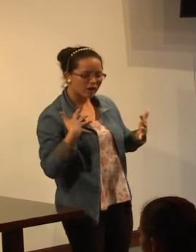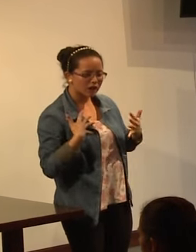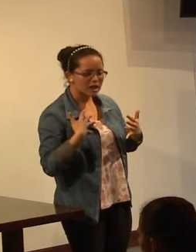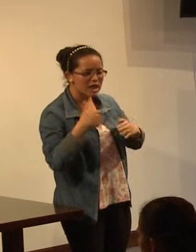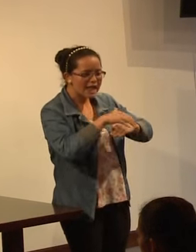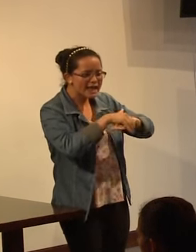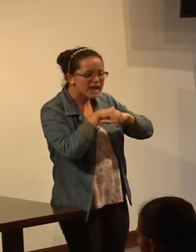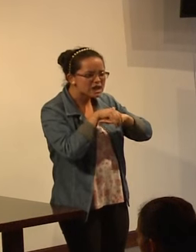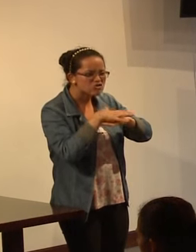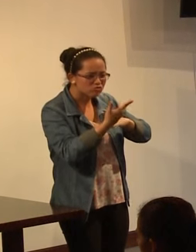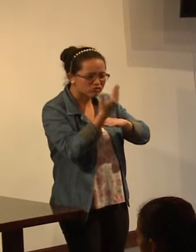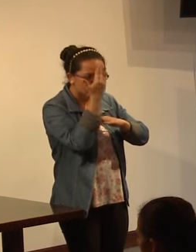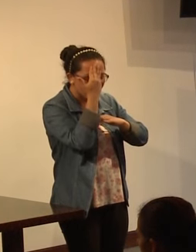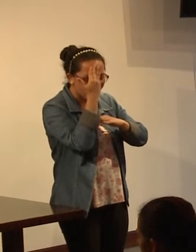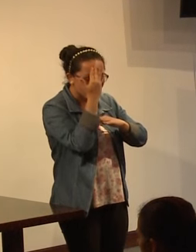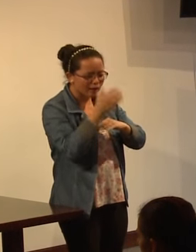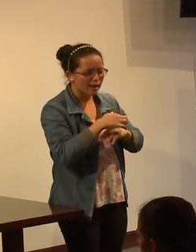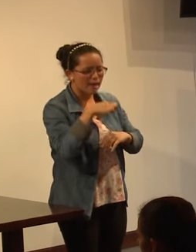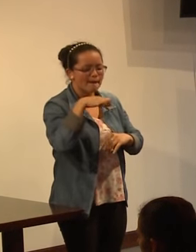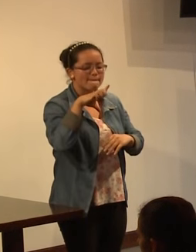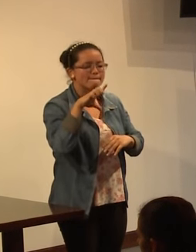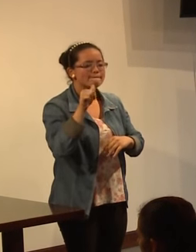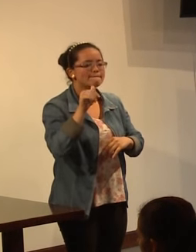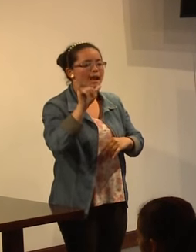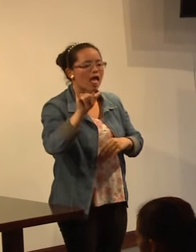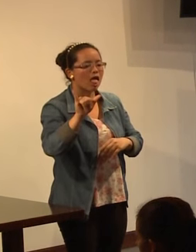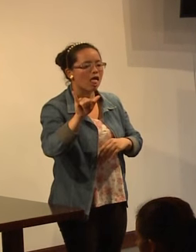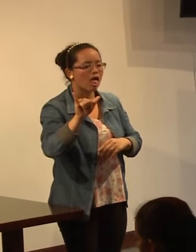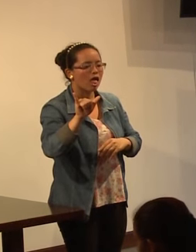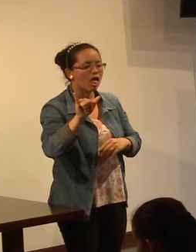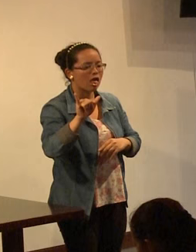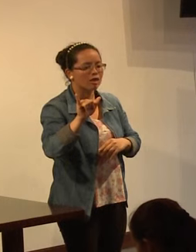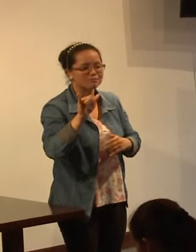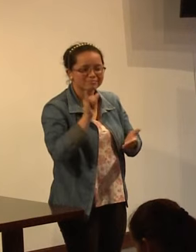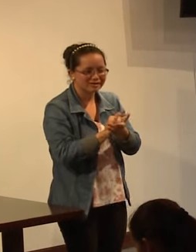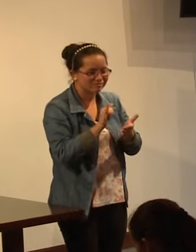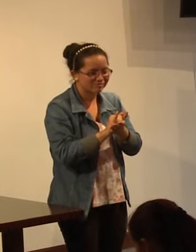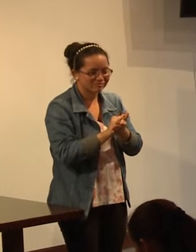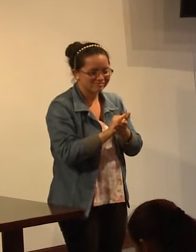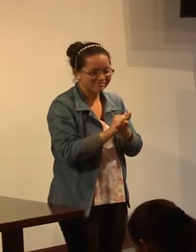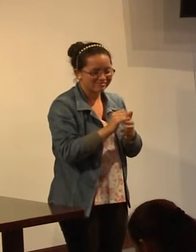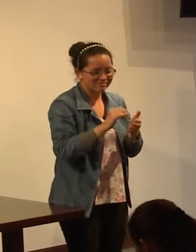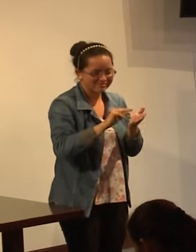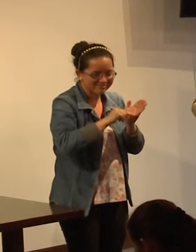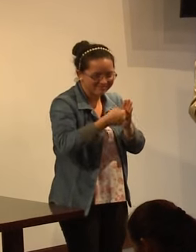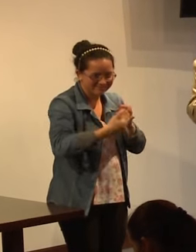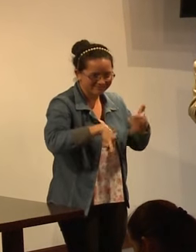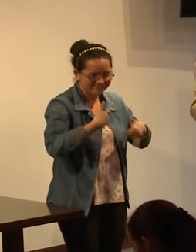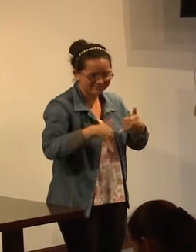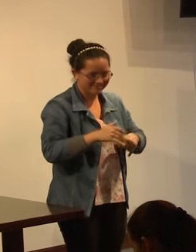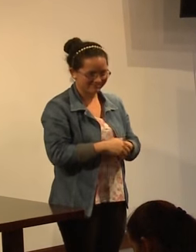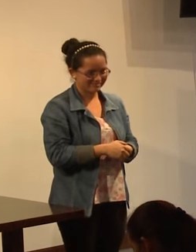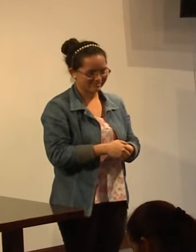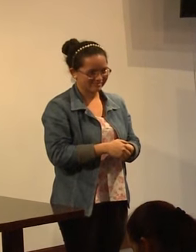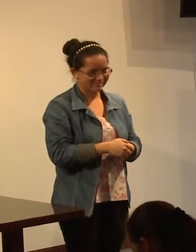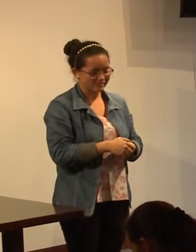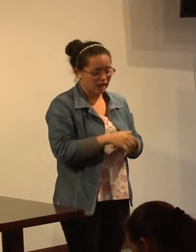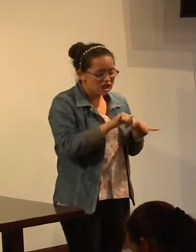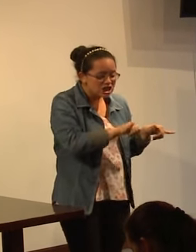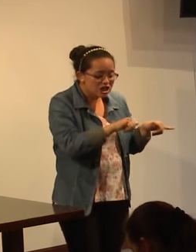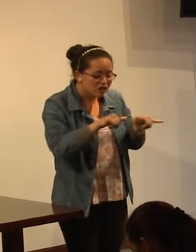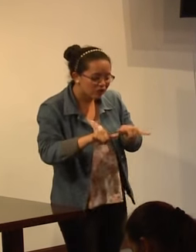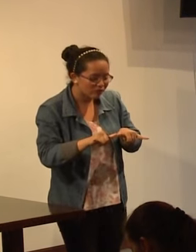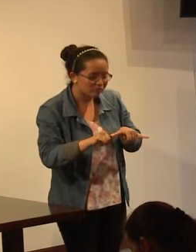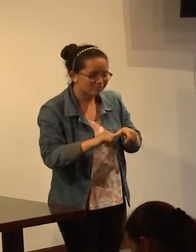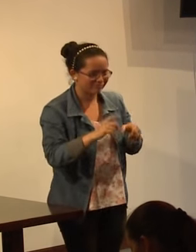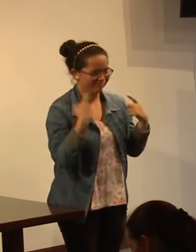¿Saben? Play, to play, lo mismo que tocar. Y es bien bonito que en inglés, en el único idioma que no son sinónimos es en el español. De